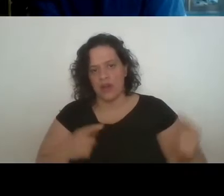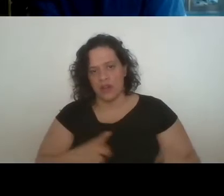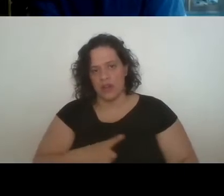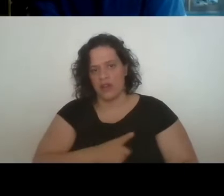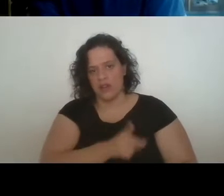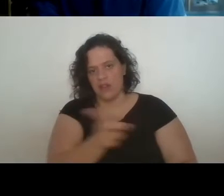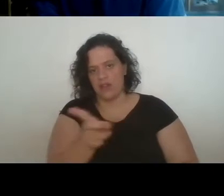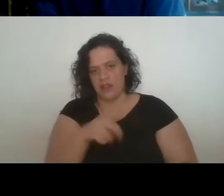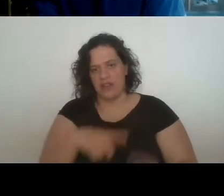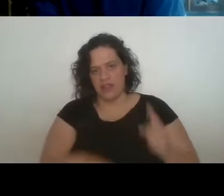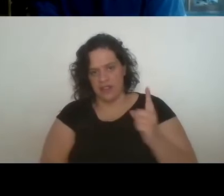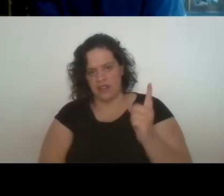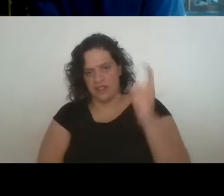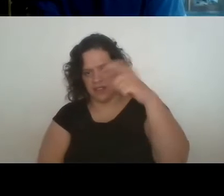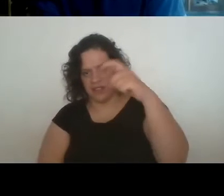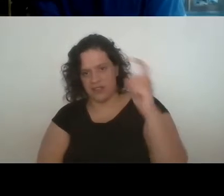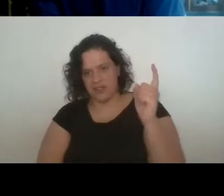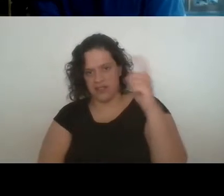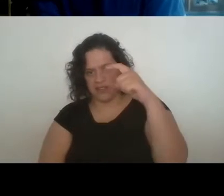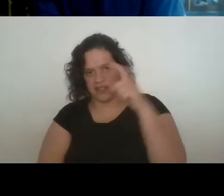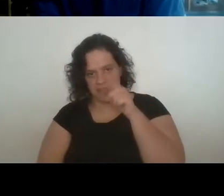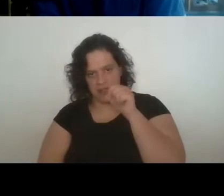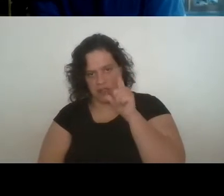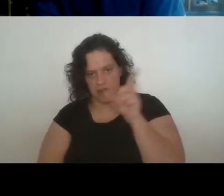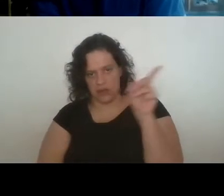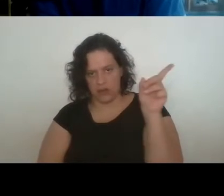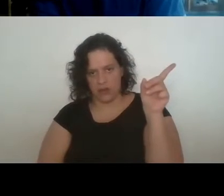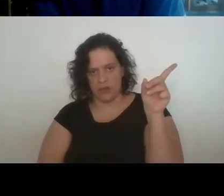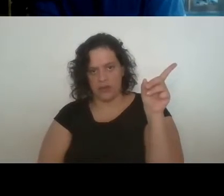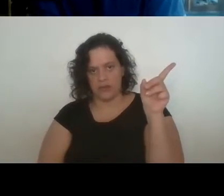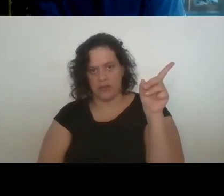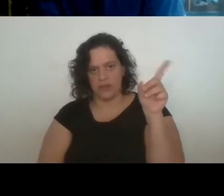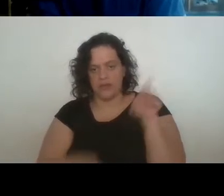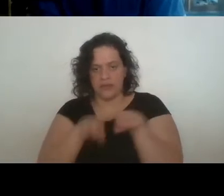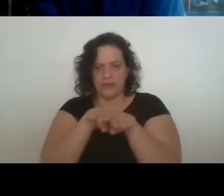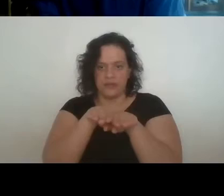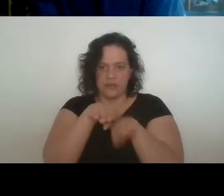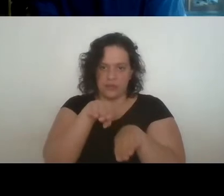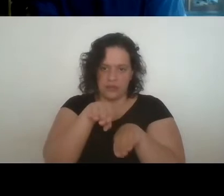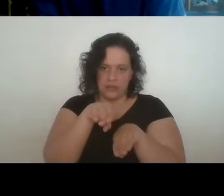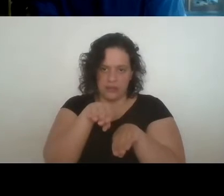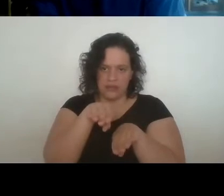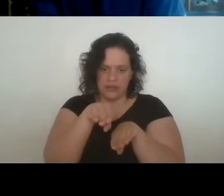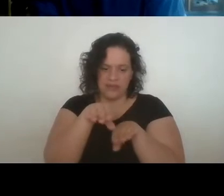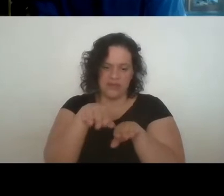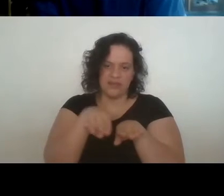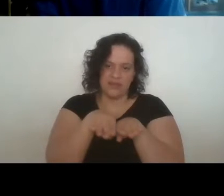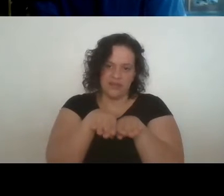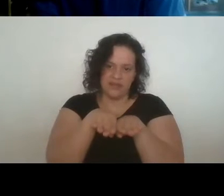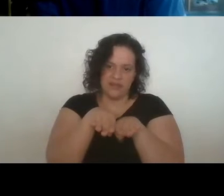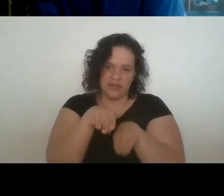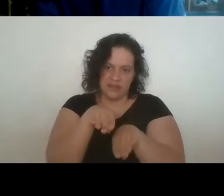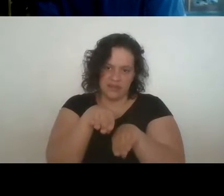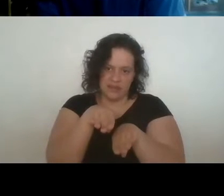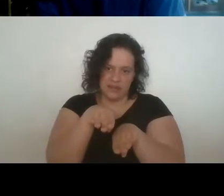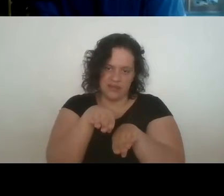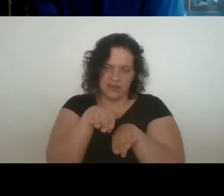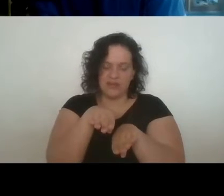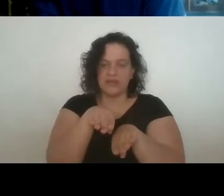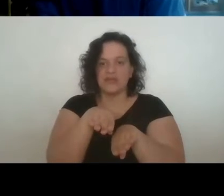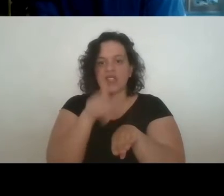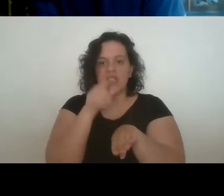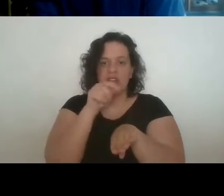Isso. Então, a gente tem um rebaixo, um recorte na guia, tá? Então, tem um recorte onde a